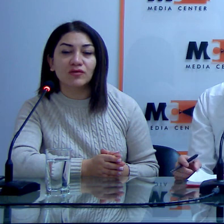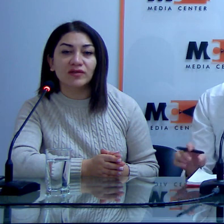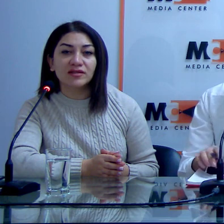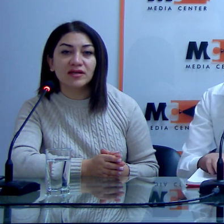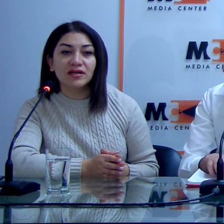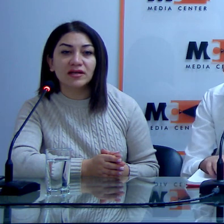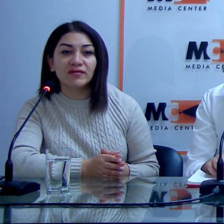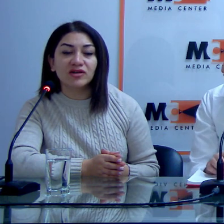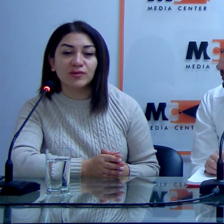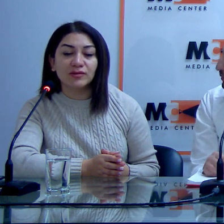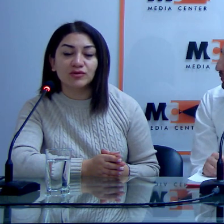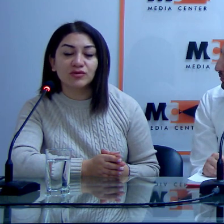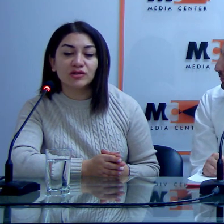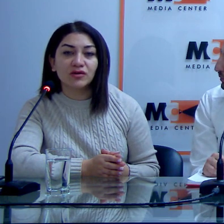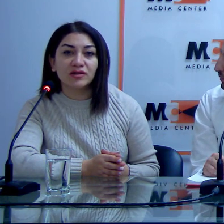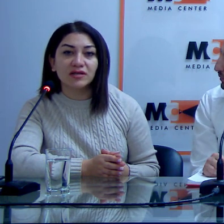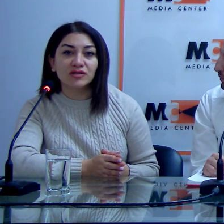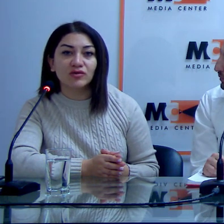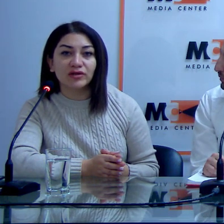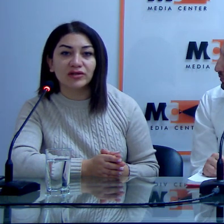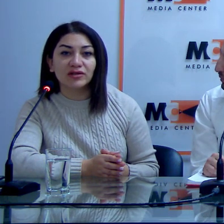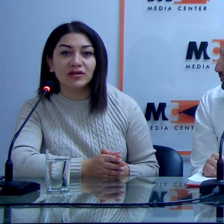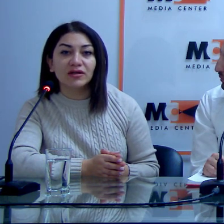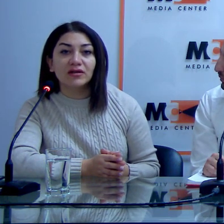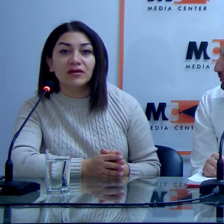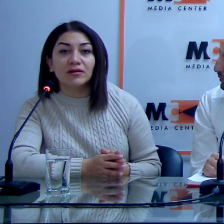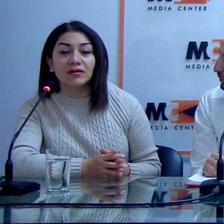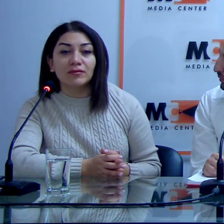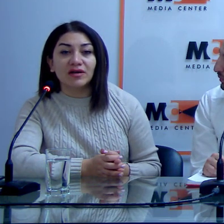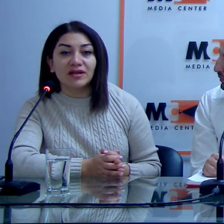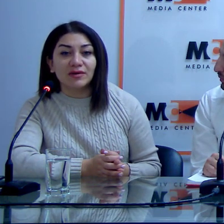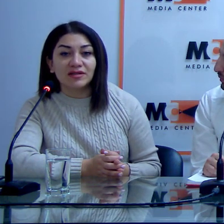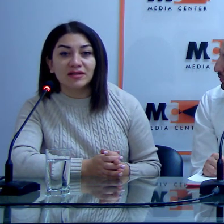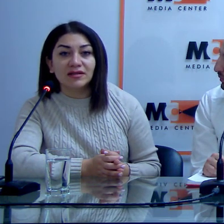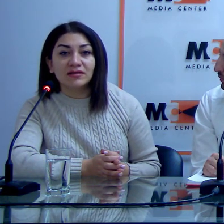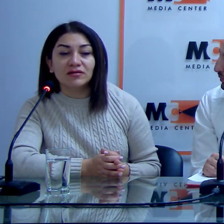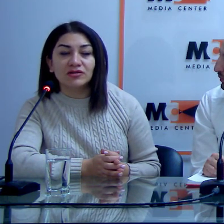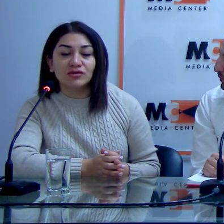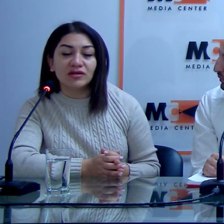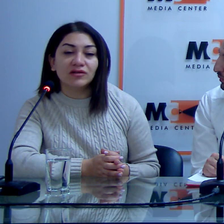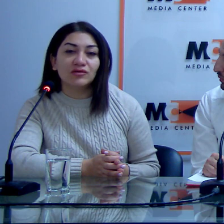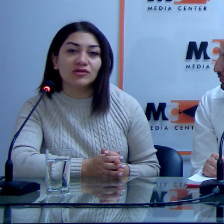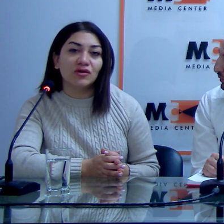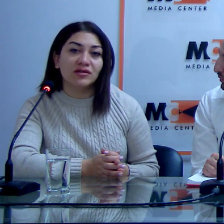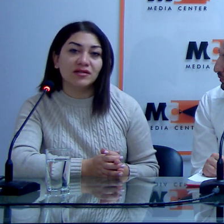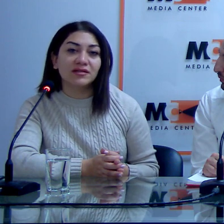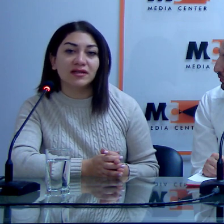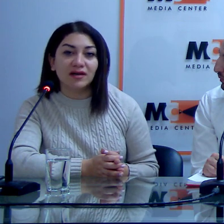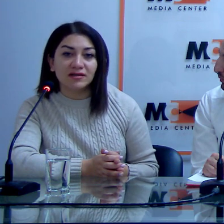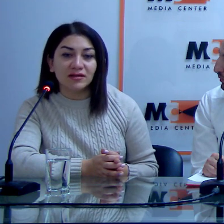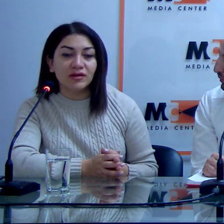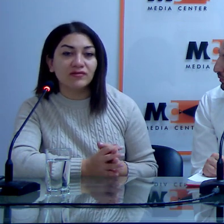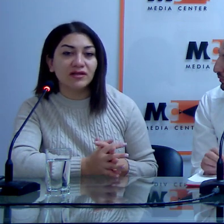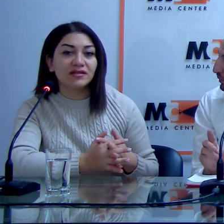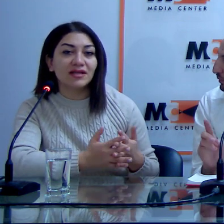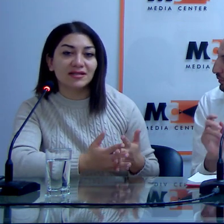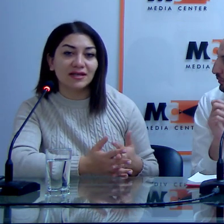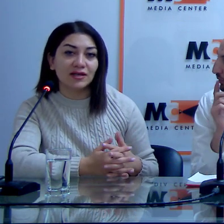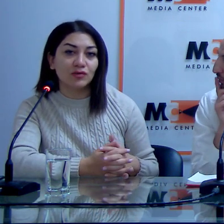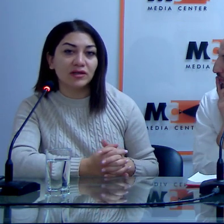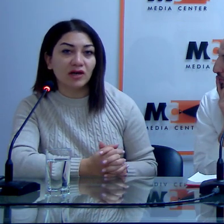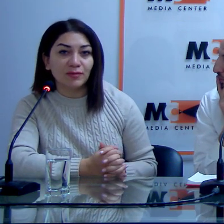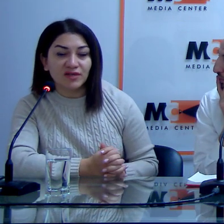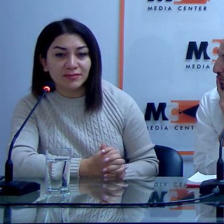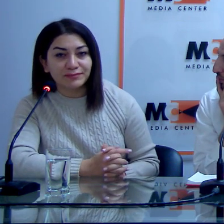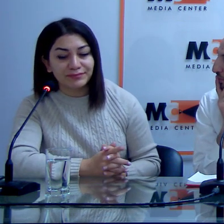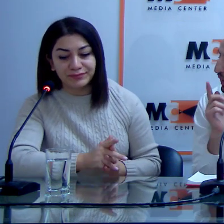կապված կոնվենցիայի եւ հաշվադամություն ունեցող անձանց օրենքի մանրամասները լսողության խնդիր ունեցող անձանց ներկայացնելու եւ նրանց